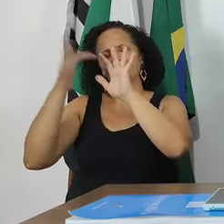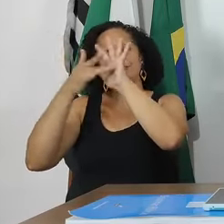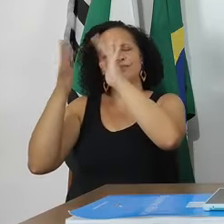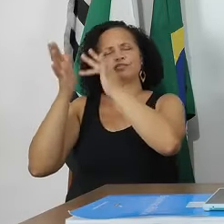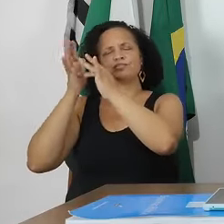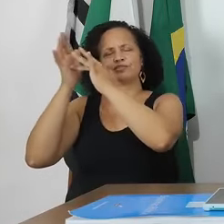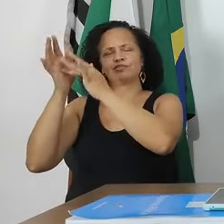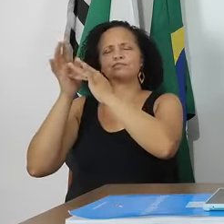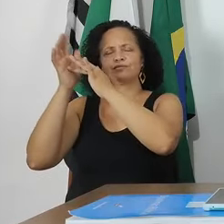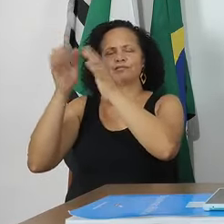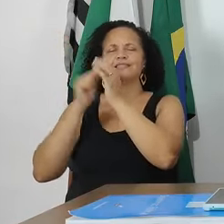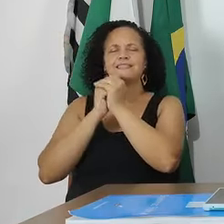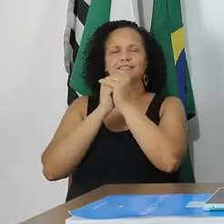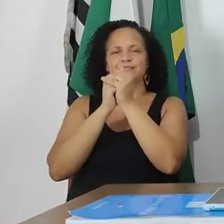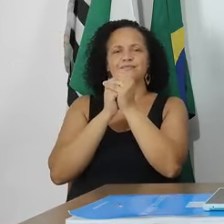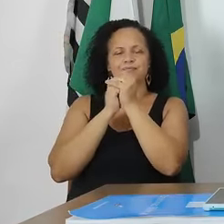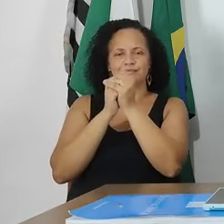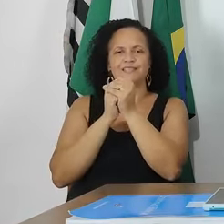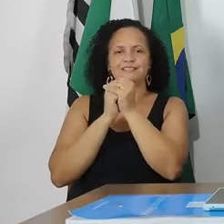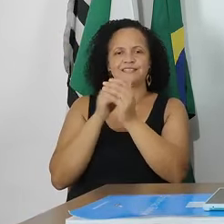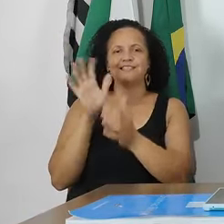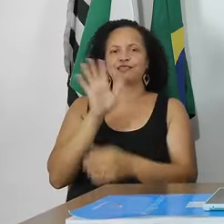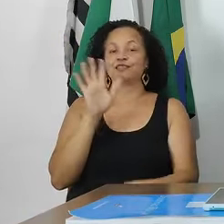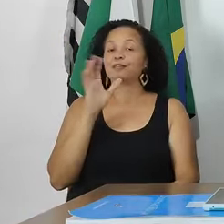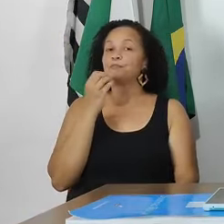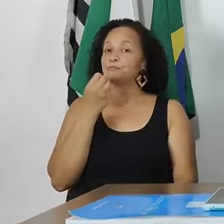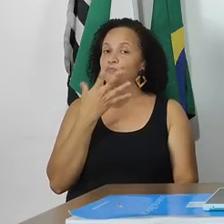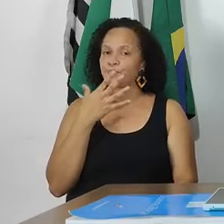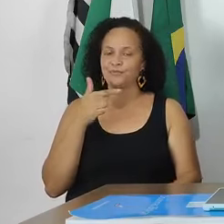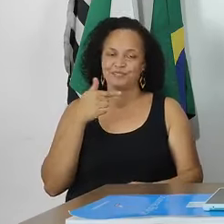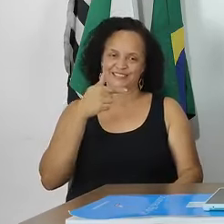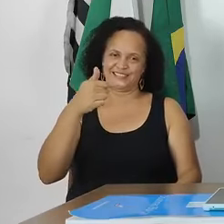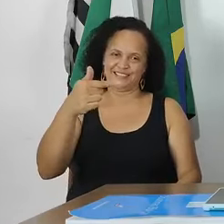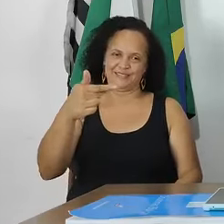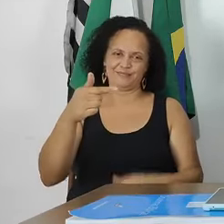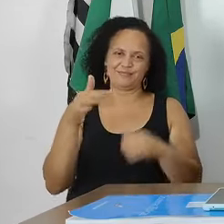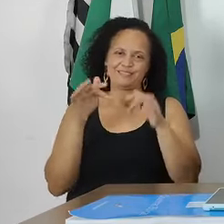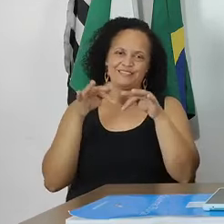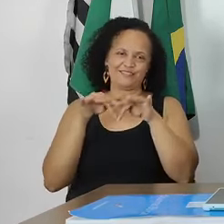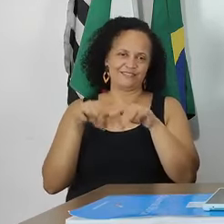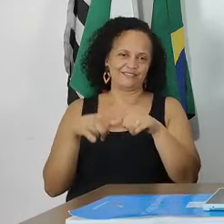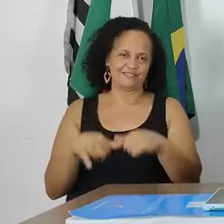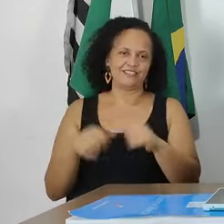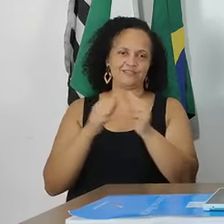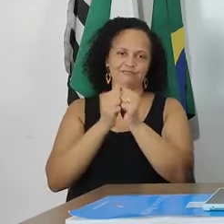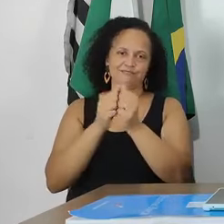Jesus. Amém. Tchau, irmãos. Fiquem com Deus. Boa semana.